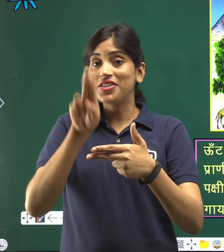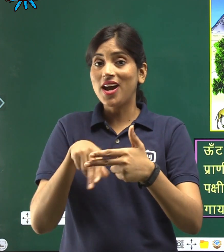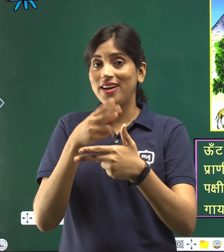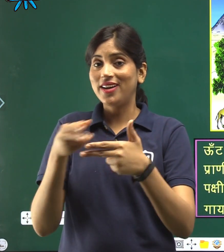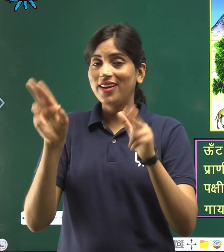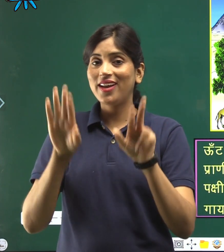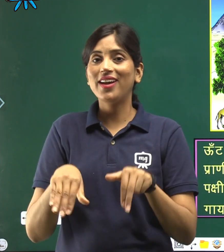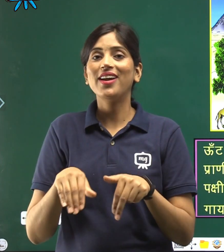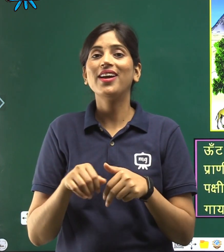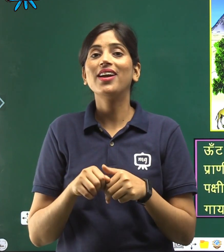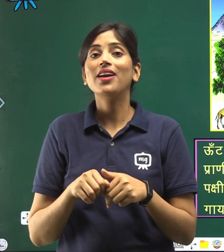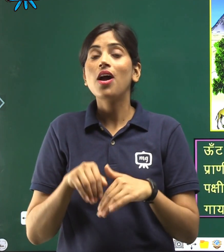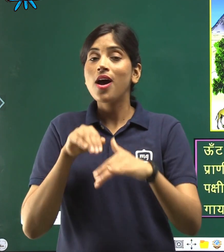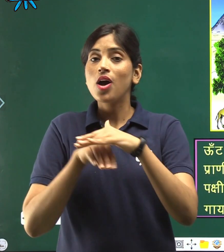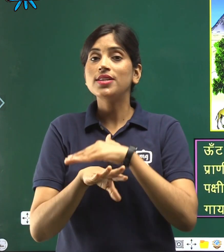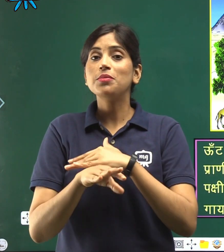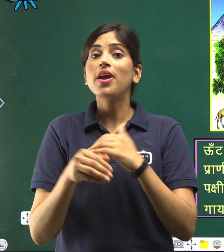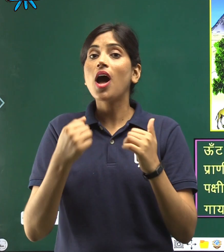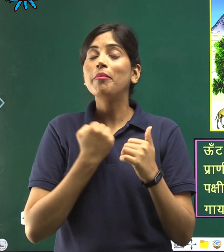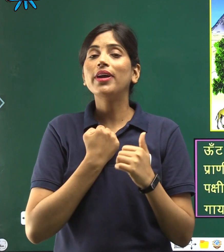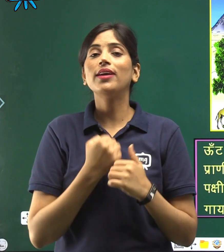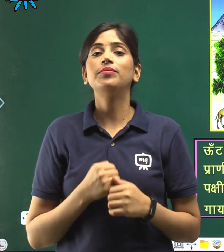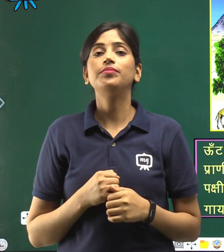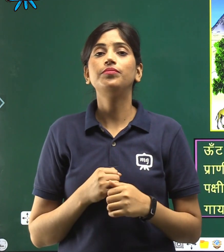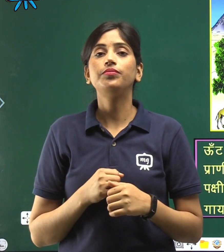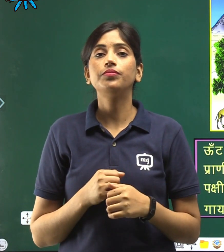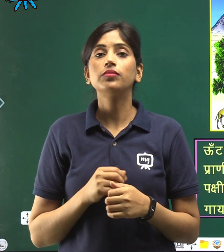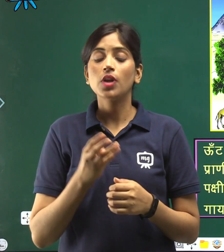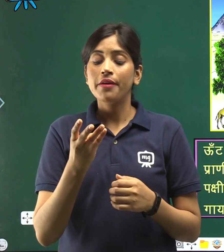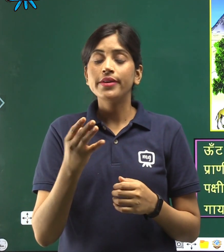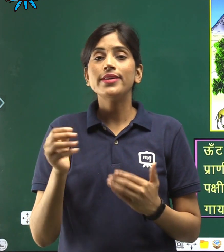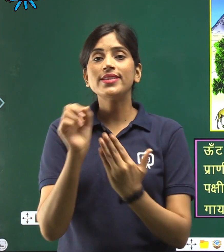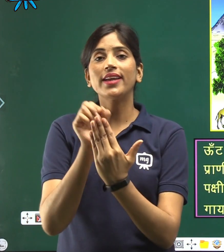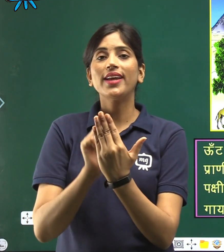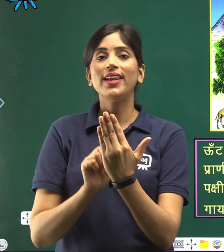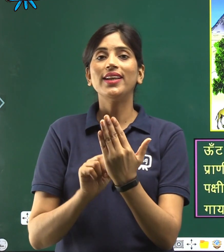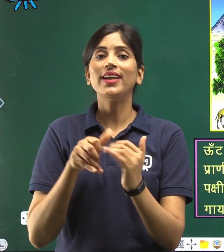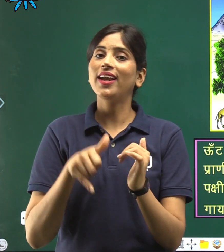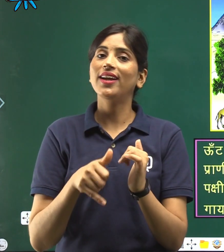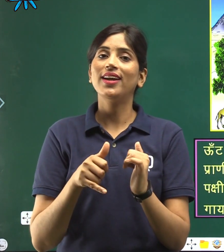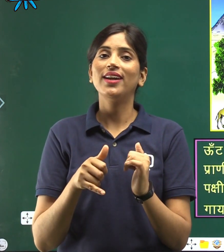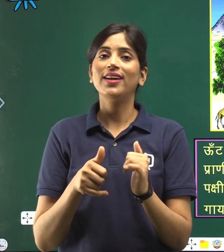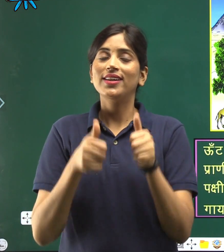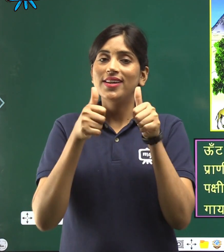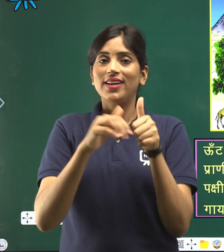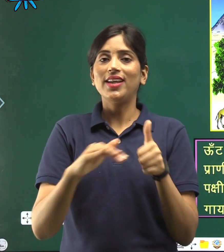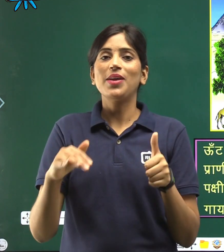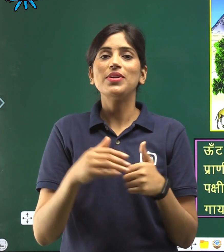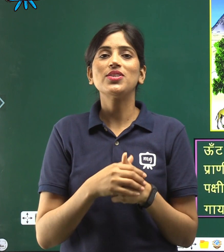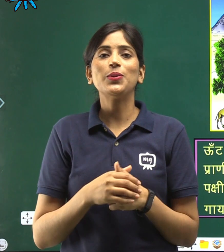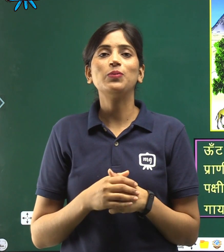है जिसमें हमें संख्या लिखनी है। ठीक है